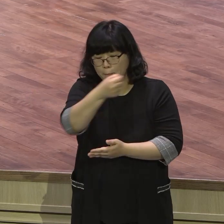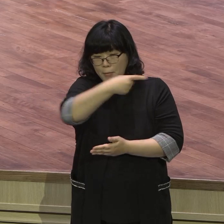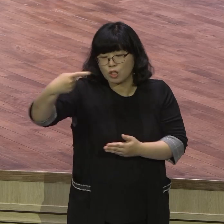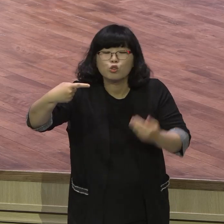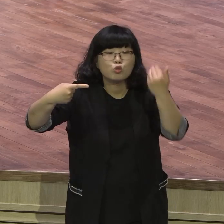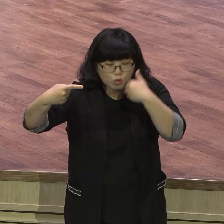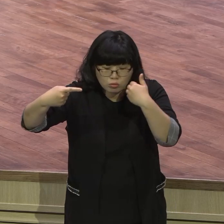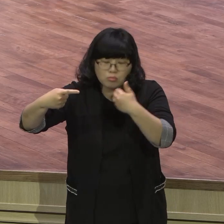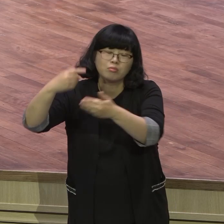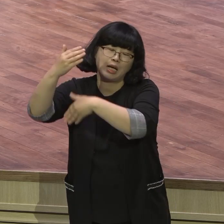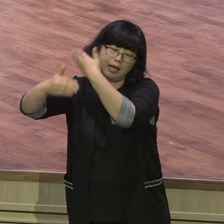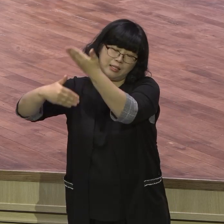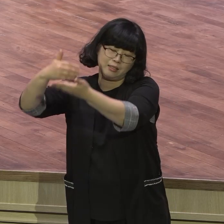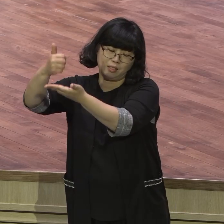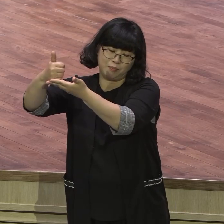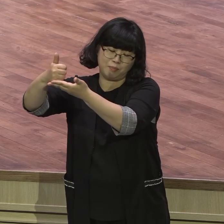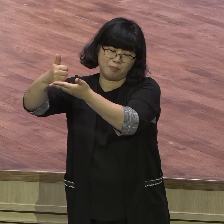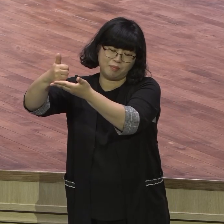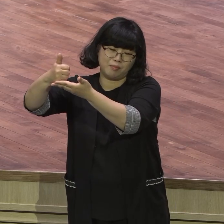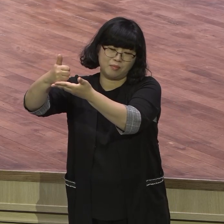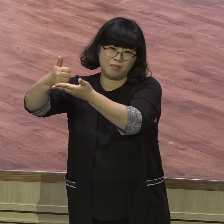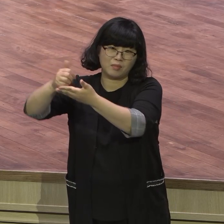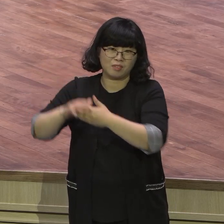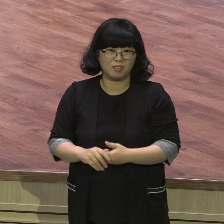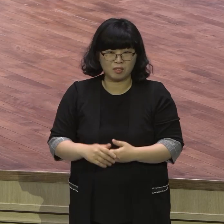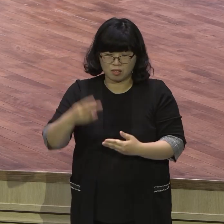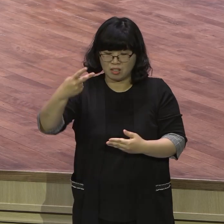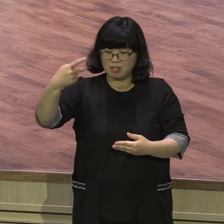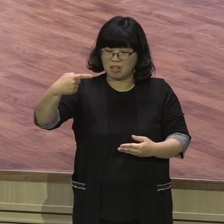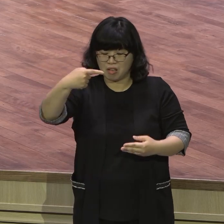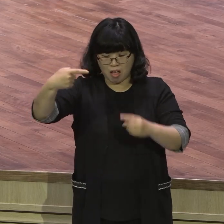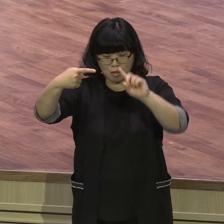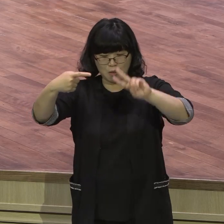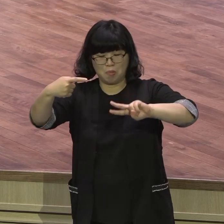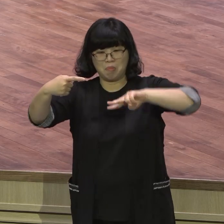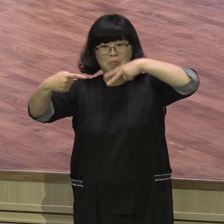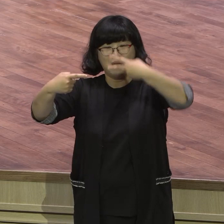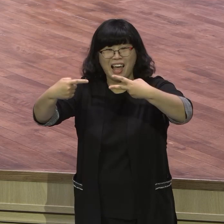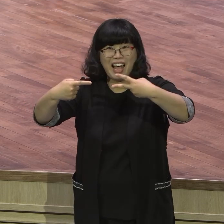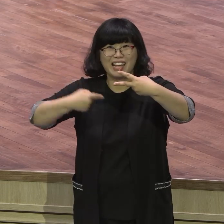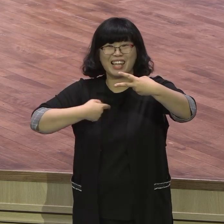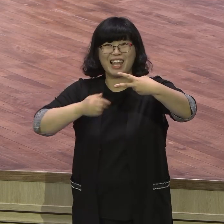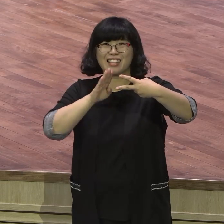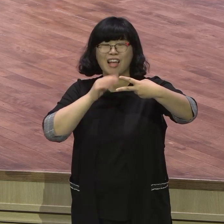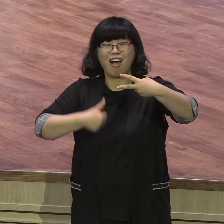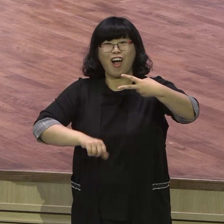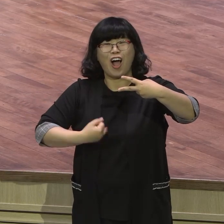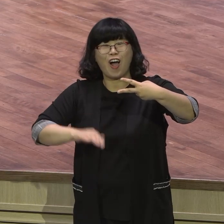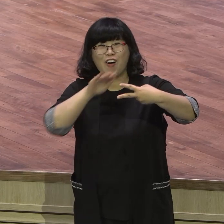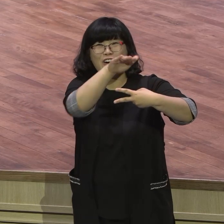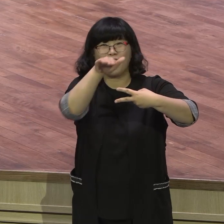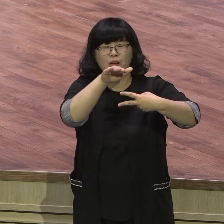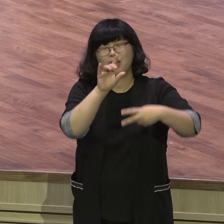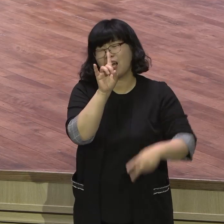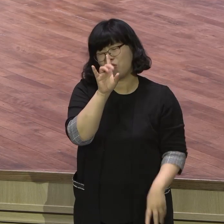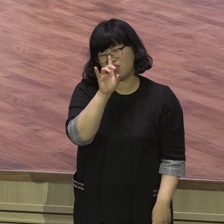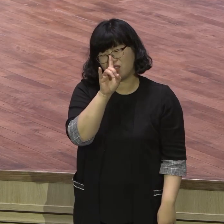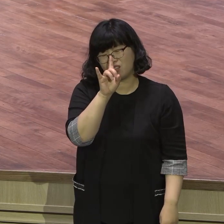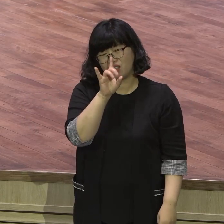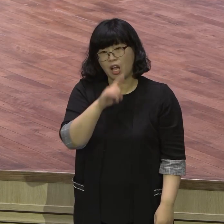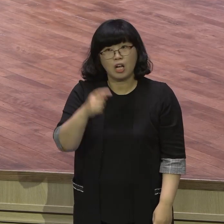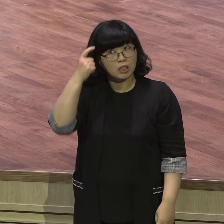여러분 신앙양심 신앙생활해요 손해보게 하는 거는 칼 그쳐야 됩니다 그래야 다 사는 거예요